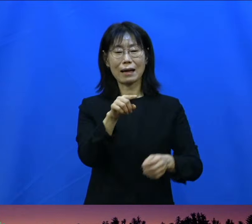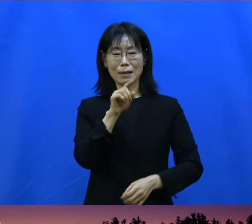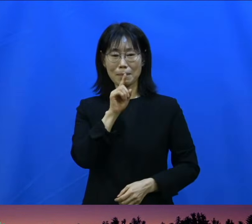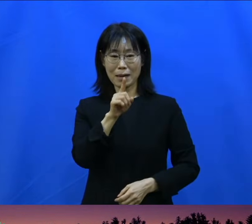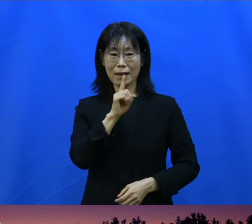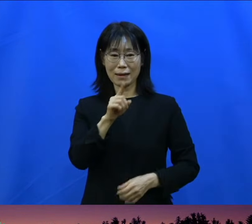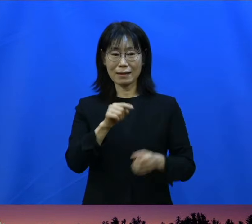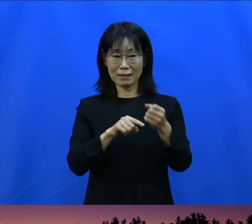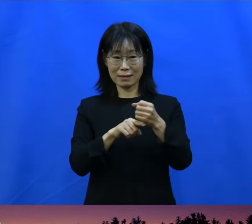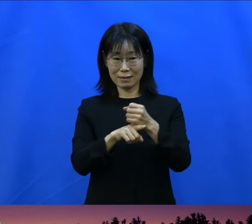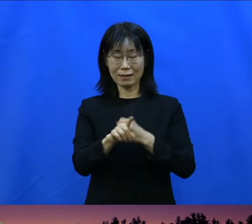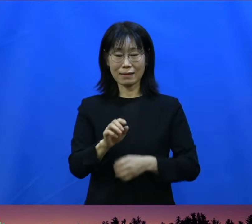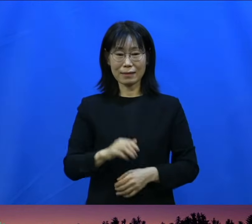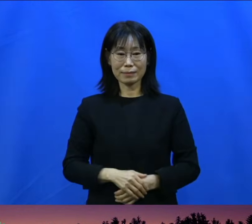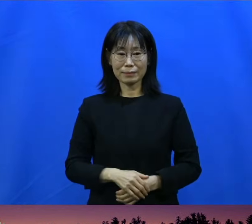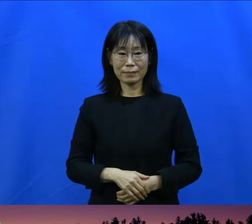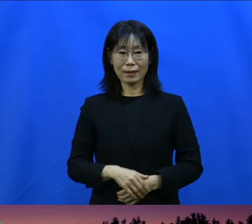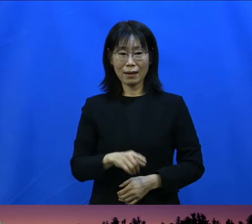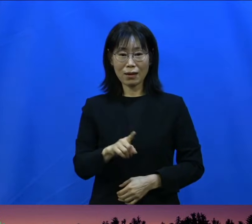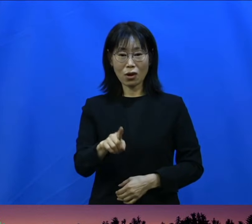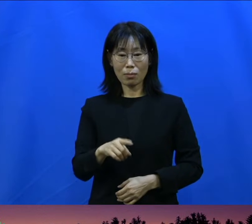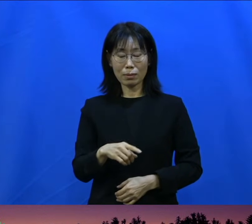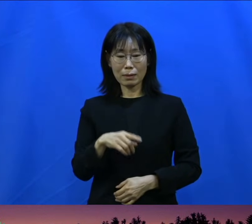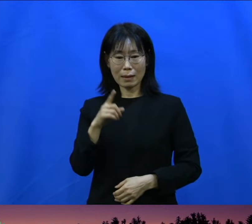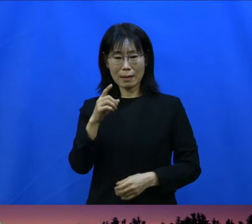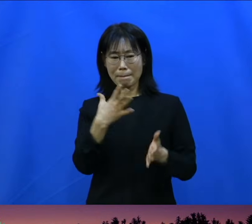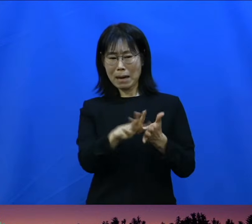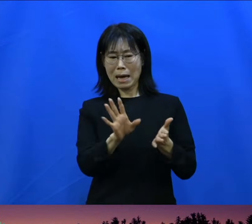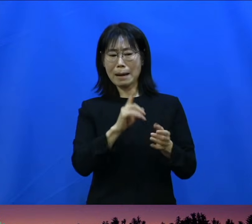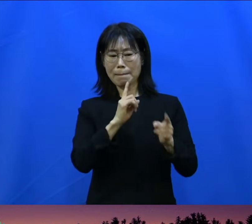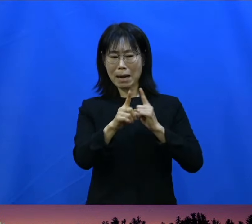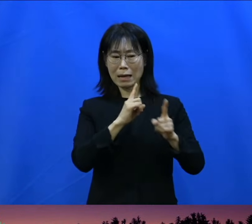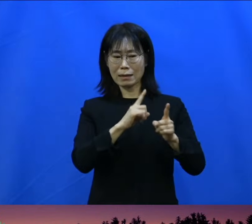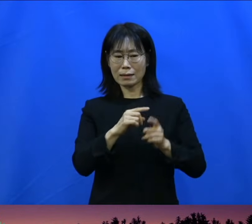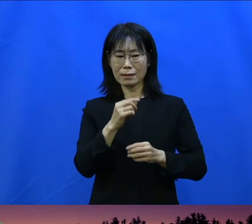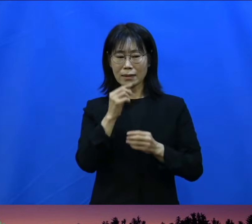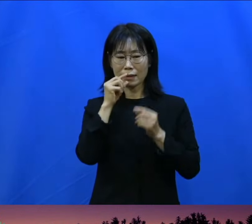여러분, 말을 삐딱하게 하는 사람은 입이 삐딱한 게 아니에요.